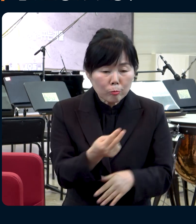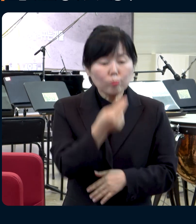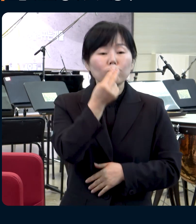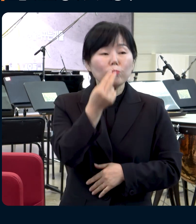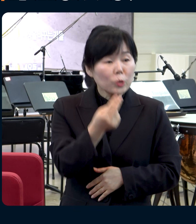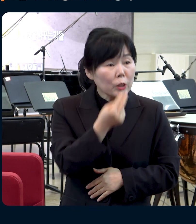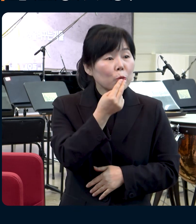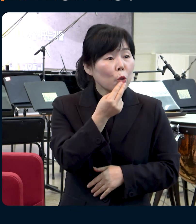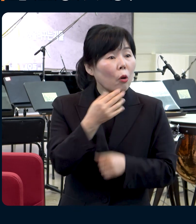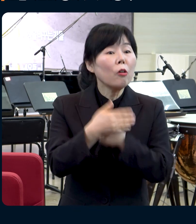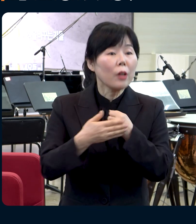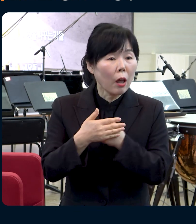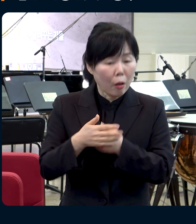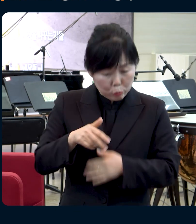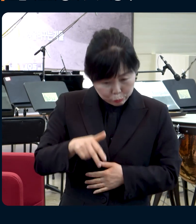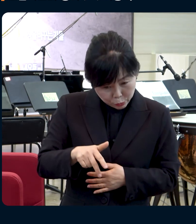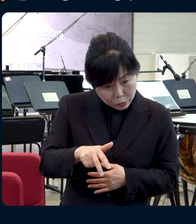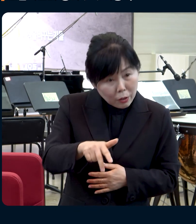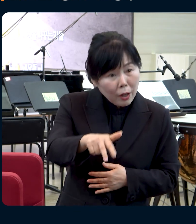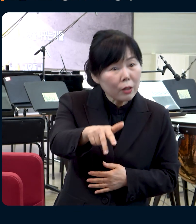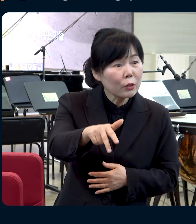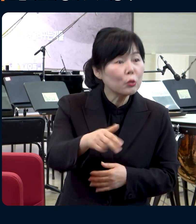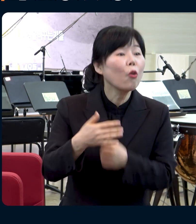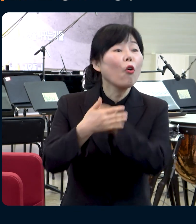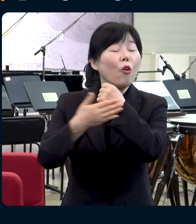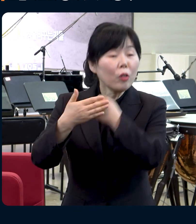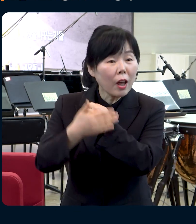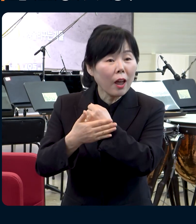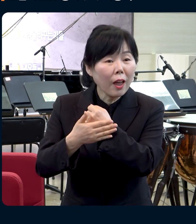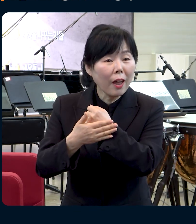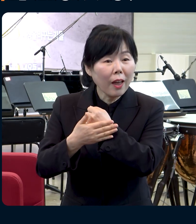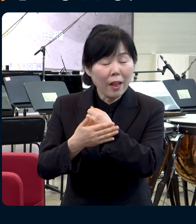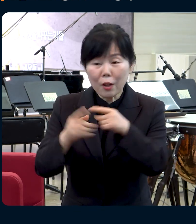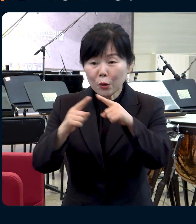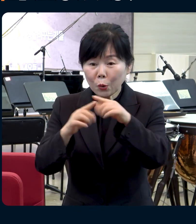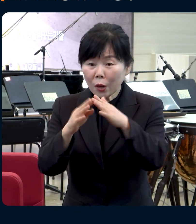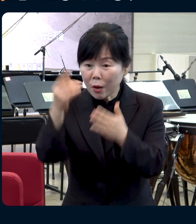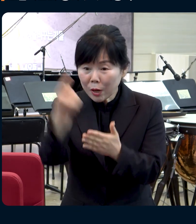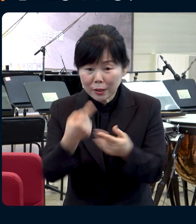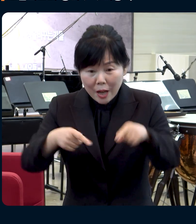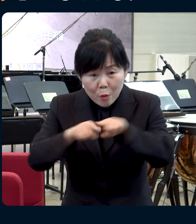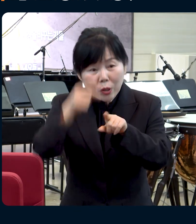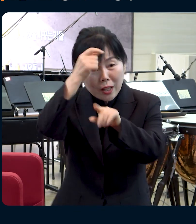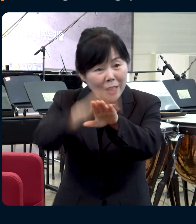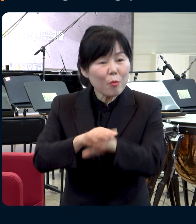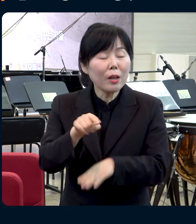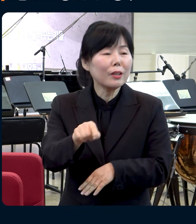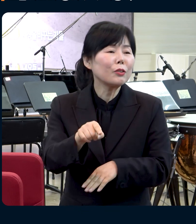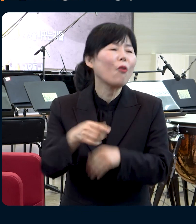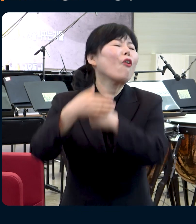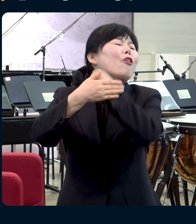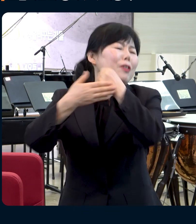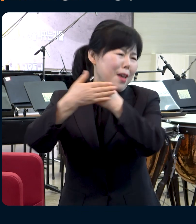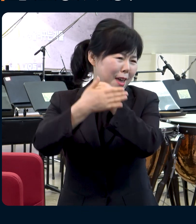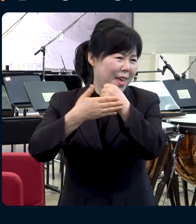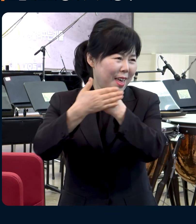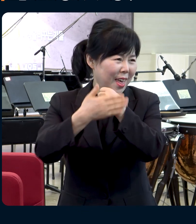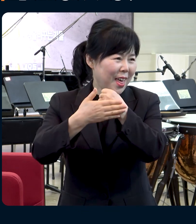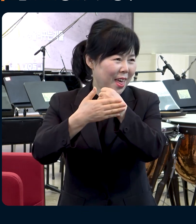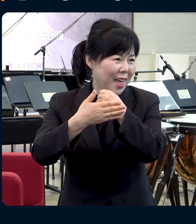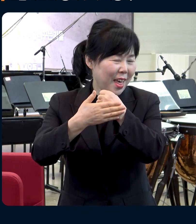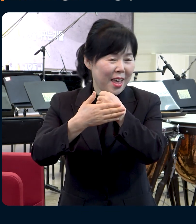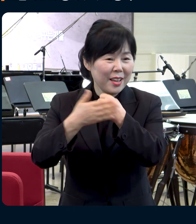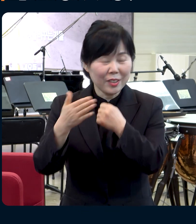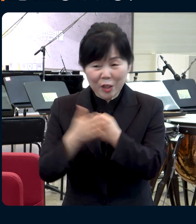은혜고요, 걸어가는 것도 은혜고요, 또한 우리 예배당 안에 들어와서 함께 예배드리는 것 또한 은혜인 것입니다. 따라서